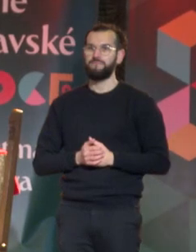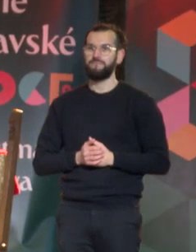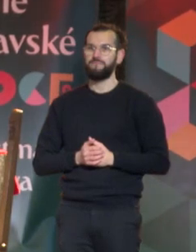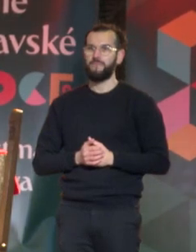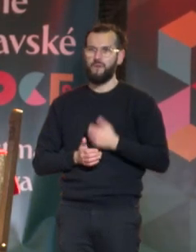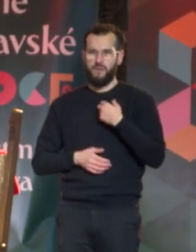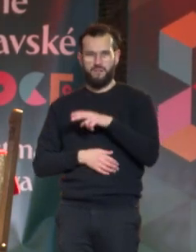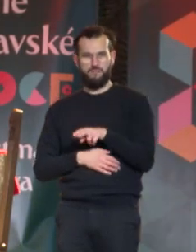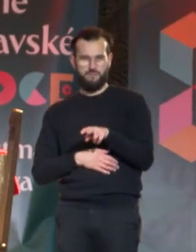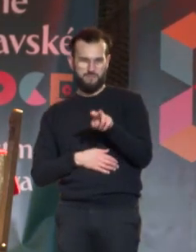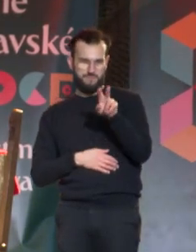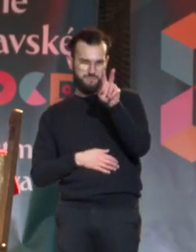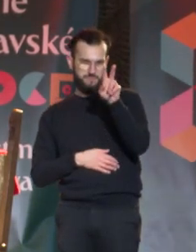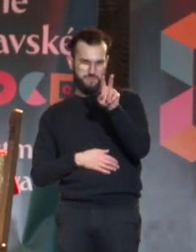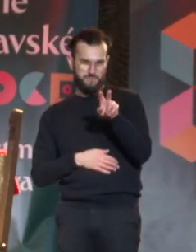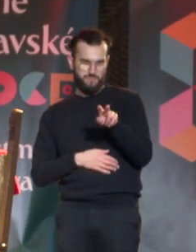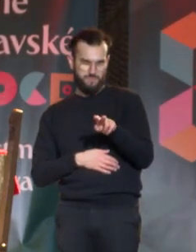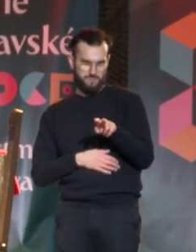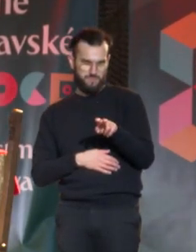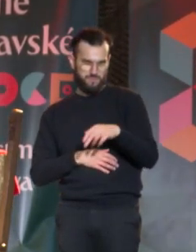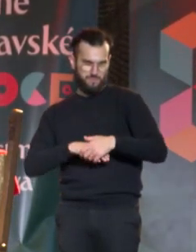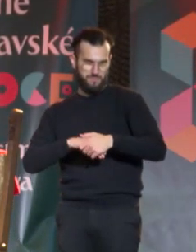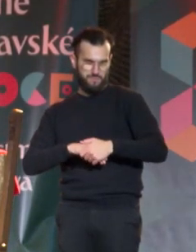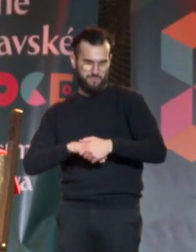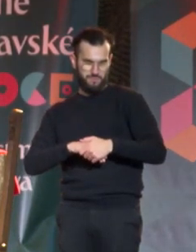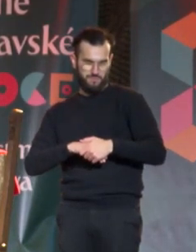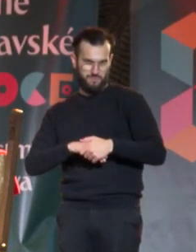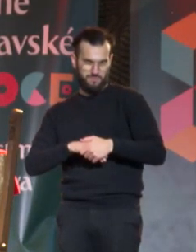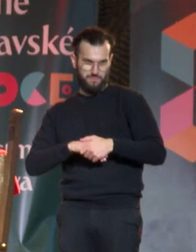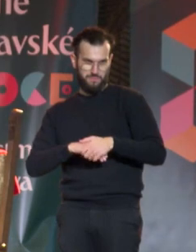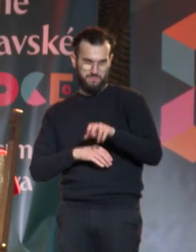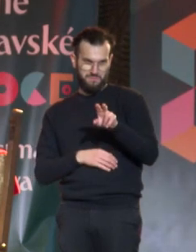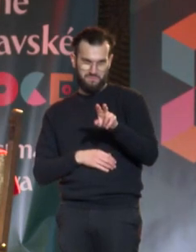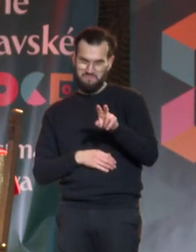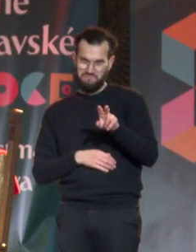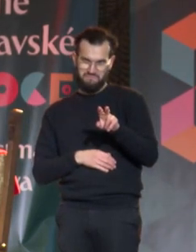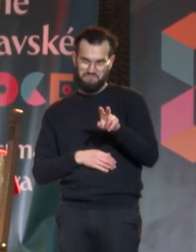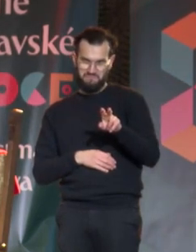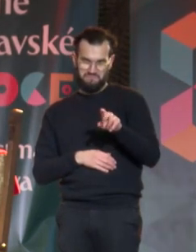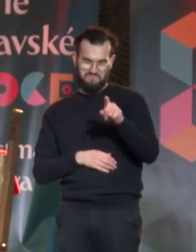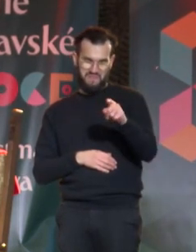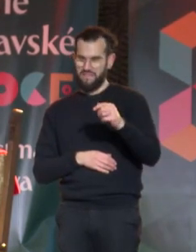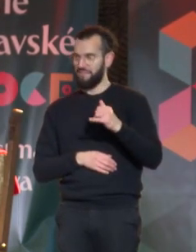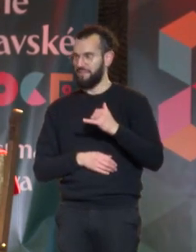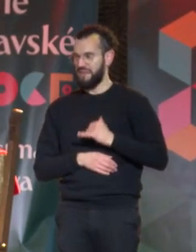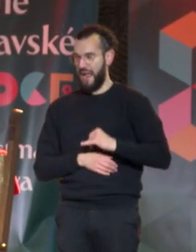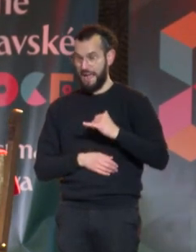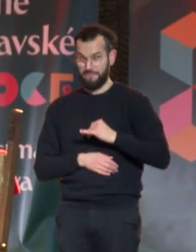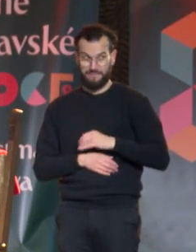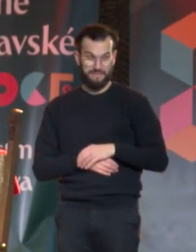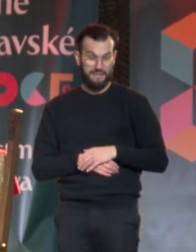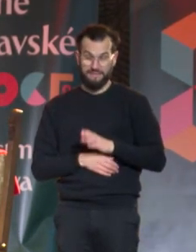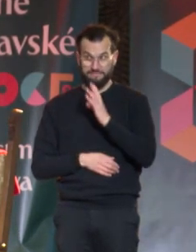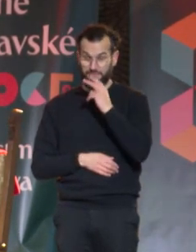Pozerá si ju a tu jej chudú ruko pritom drží a drží. Tak to je vážne riadne trápne, nemôžem sa na